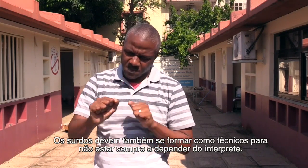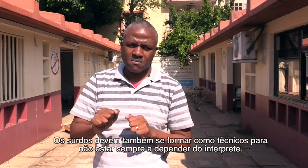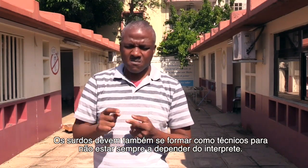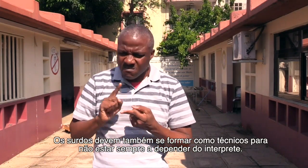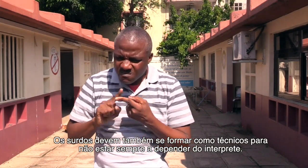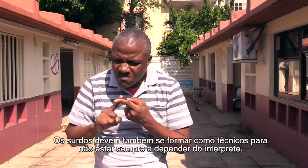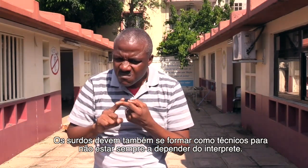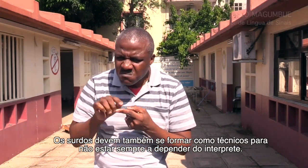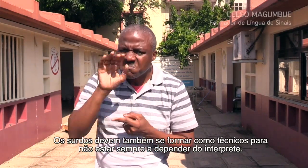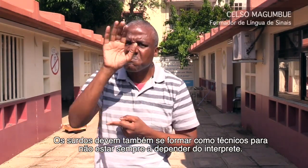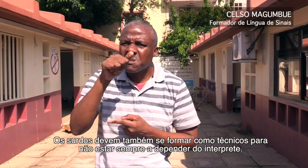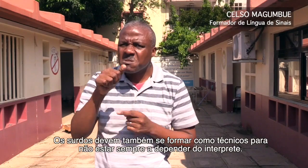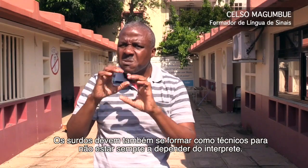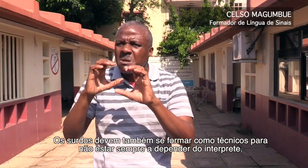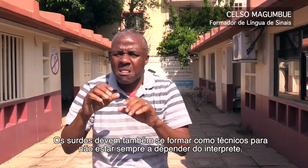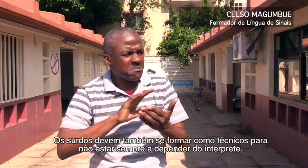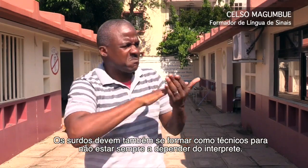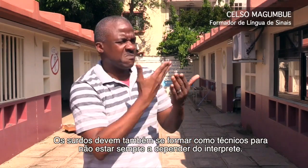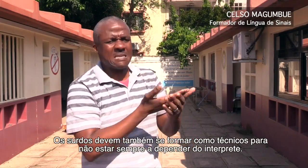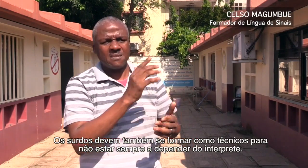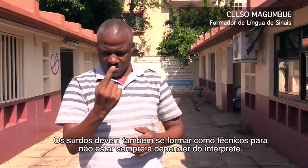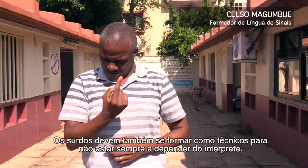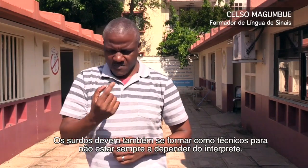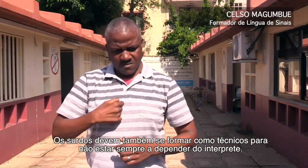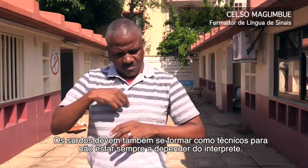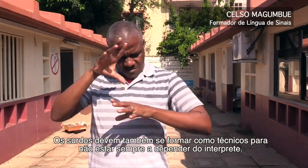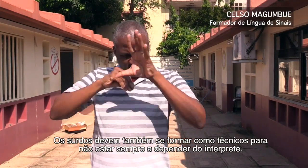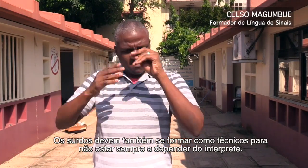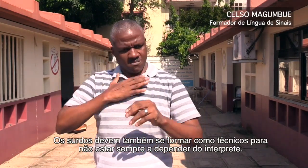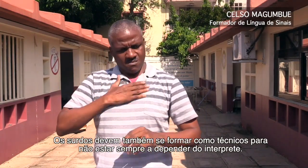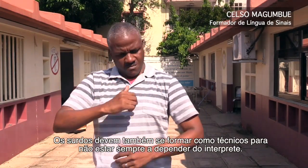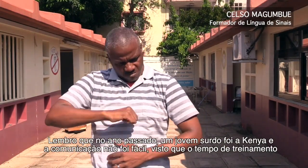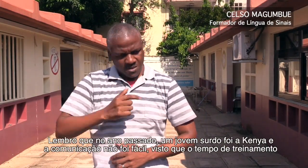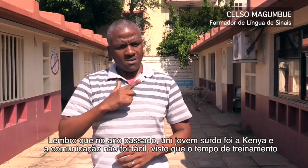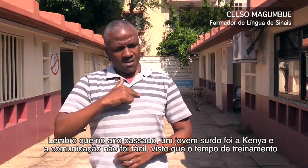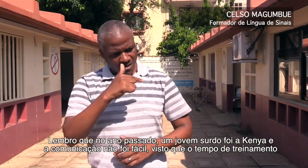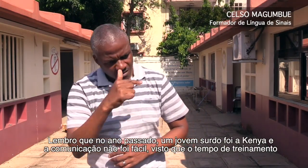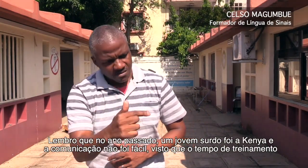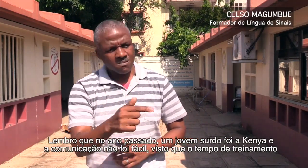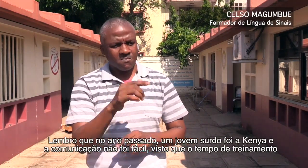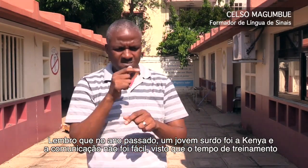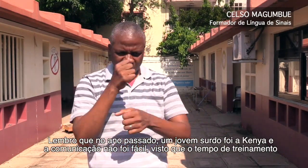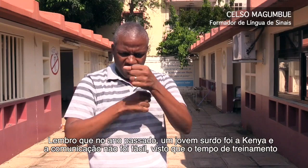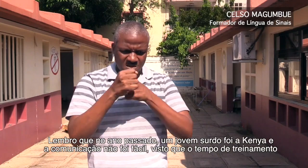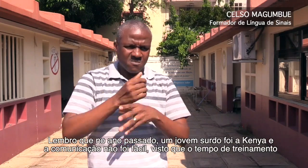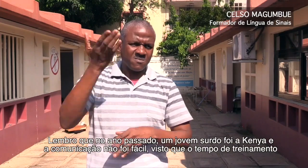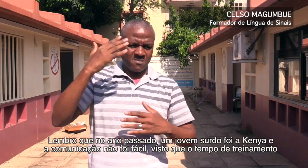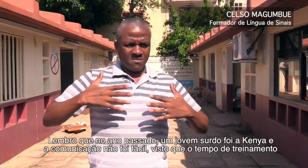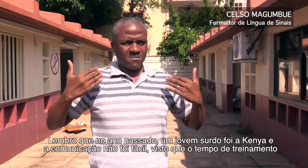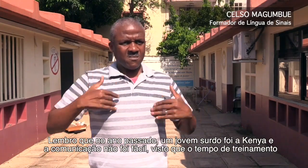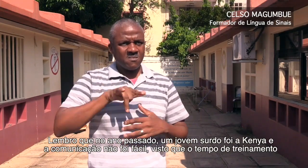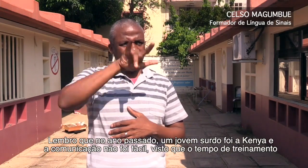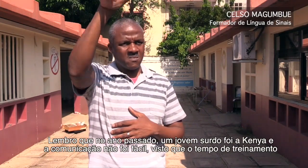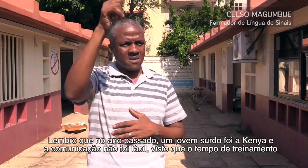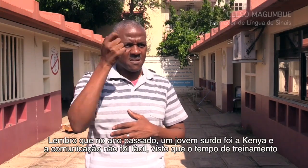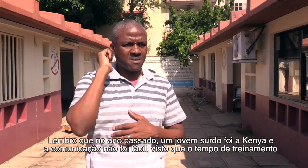Os surdos também devem se formar como técnicos, para não estar sempre a depender do intérprete. Lembro que no ano